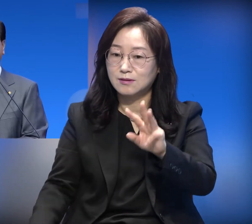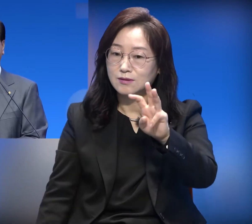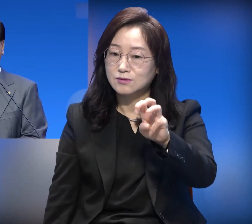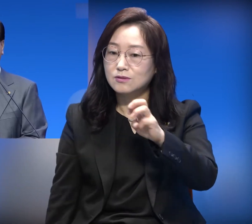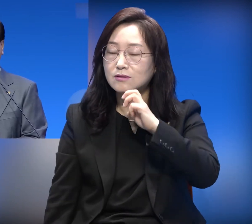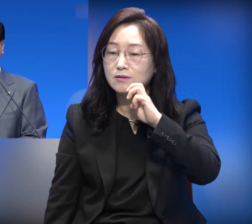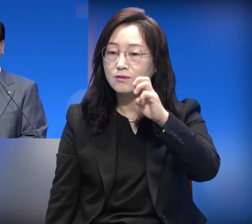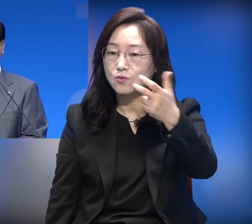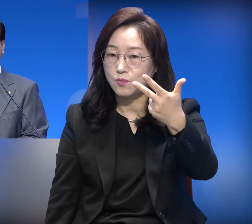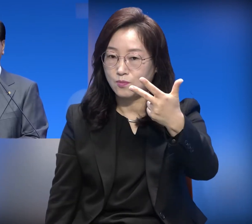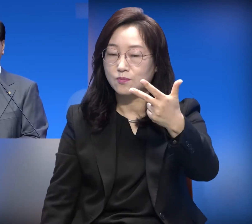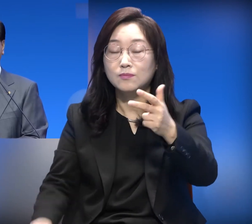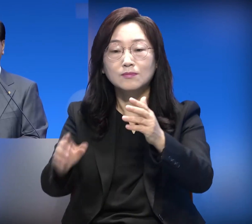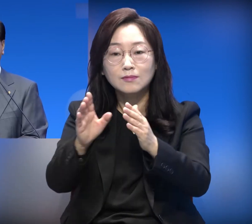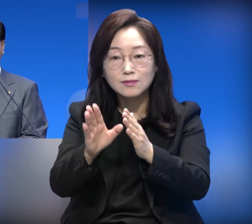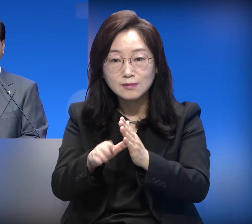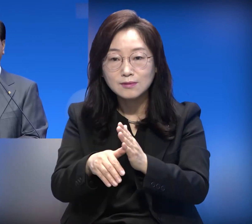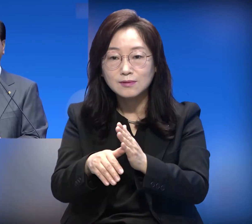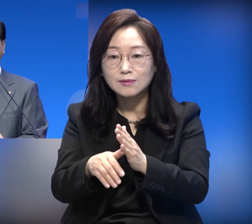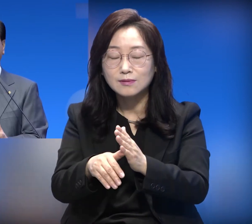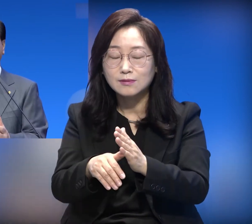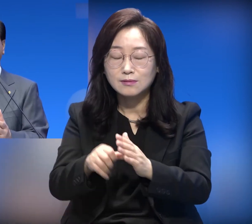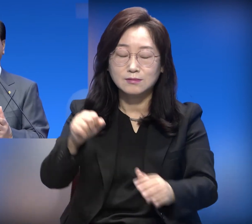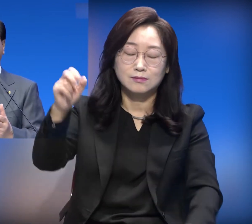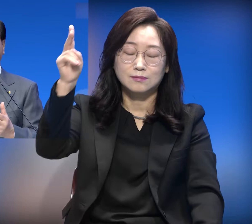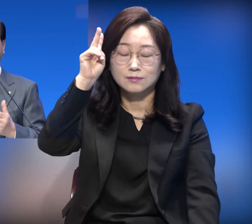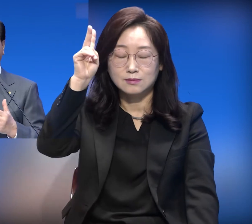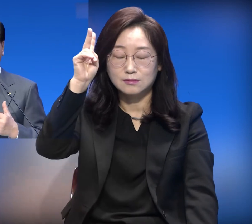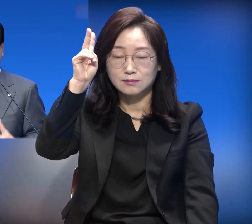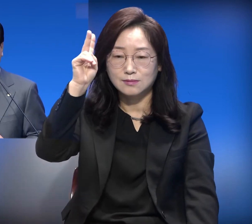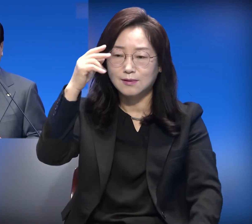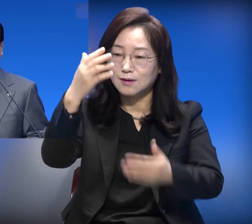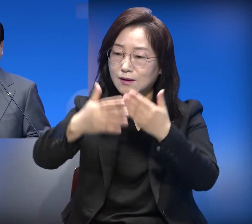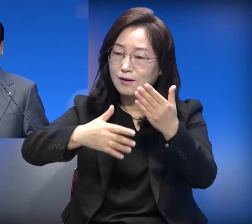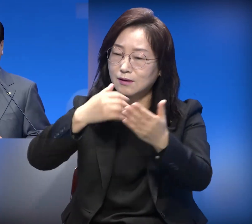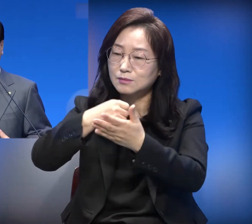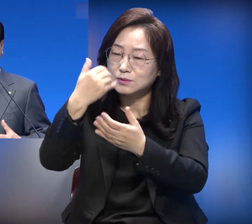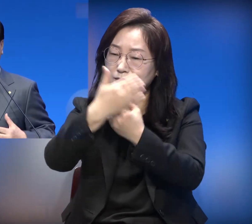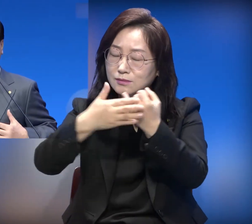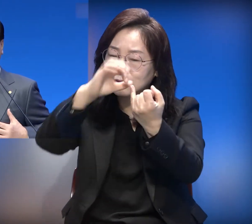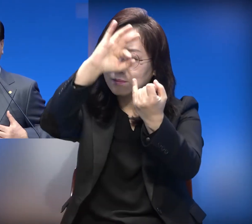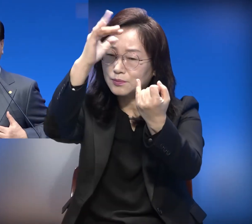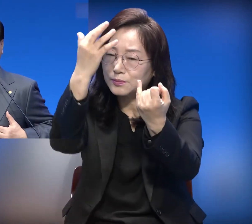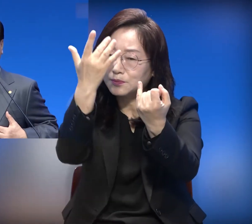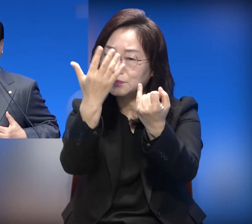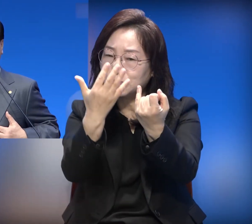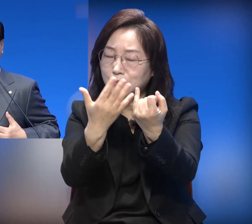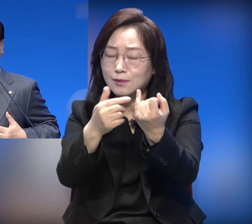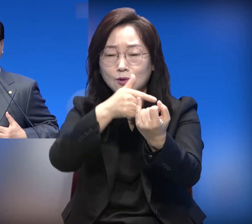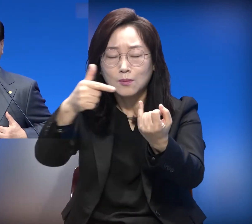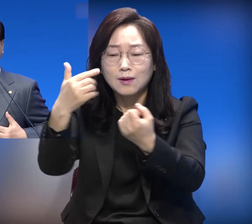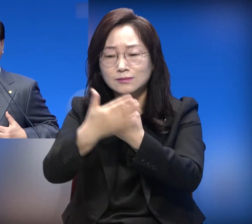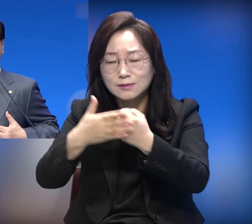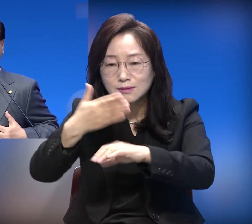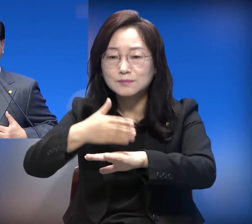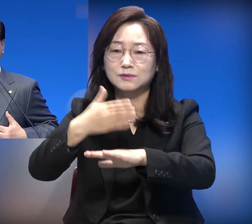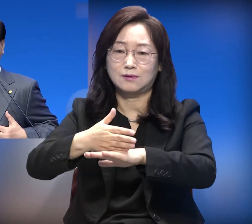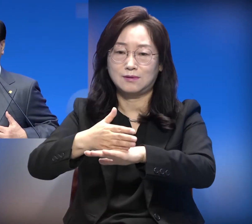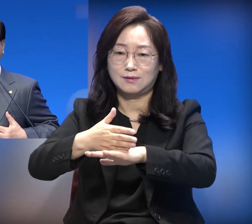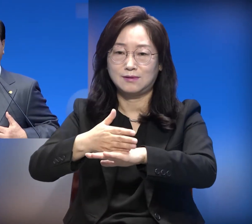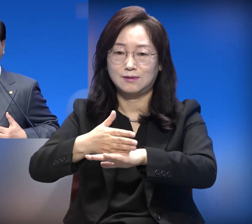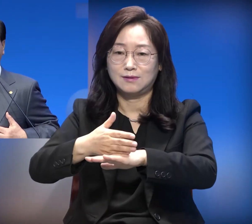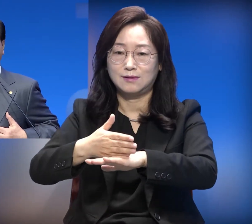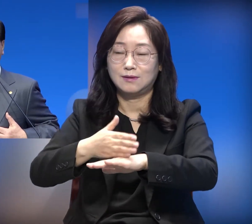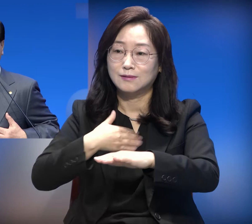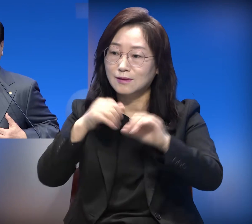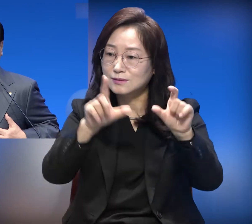37살 될 때 어느 날 갑자기 하나님의 은혜가 임했습니다. 너무나 주님 은혜 감사했습니다.